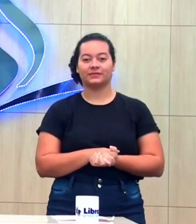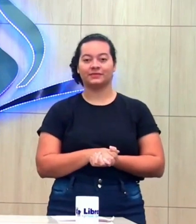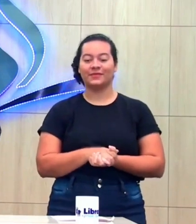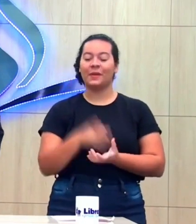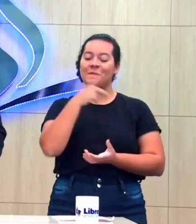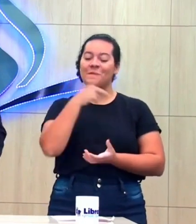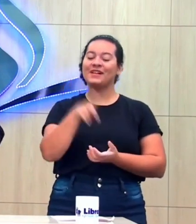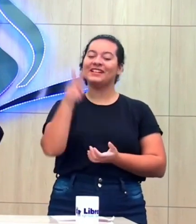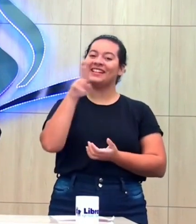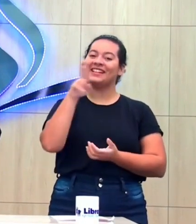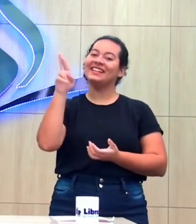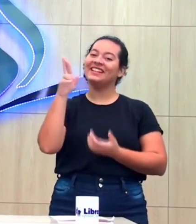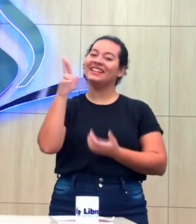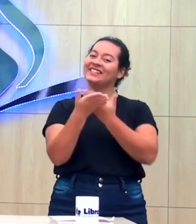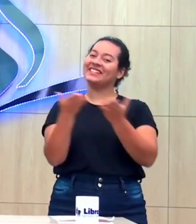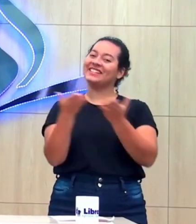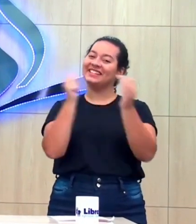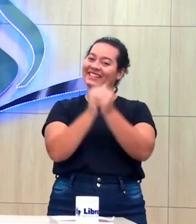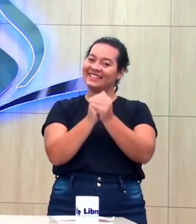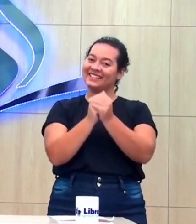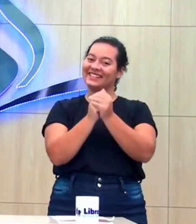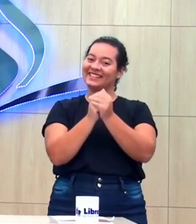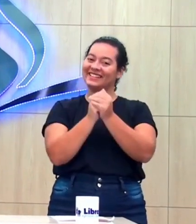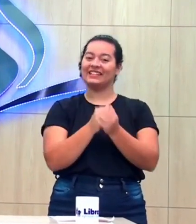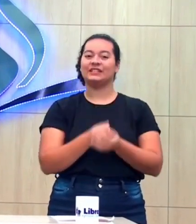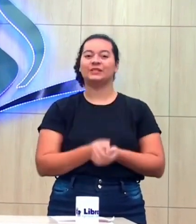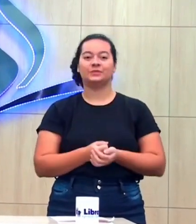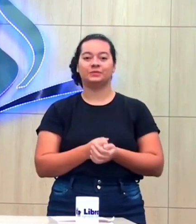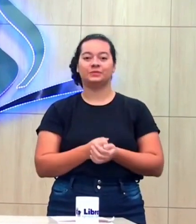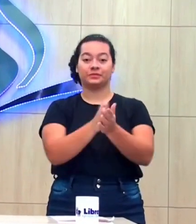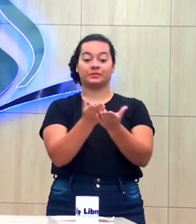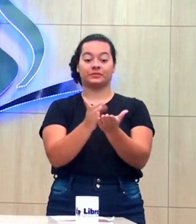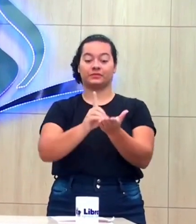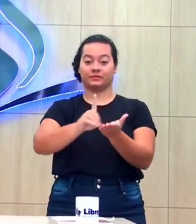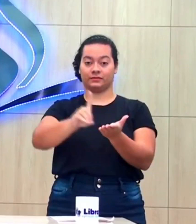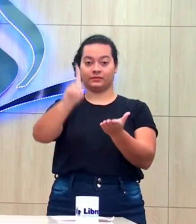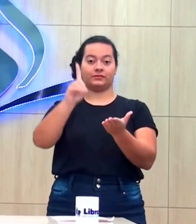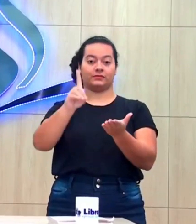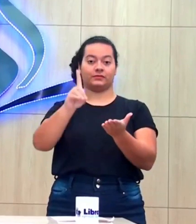A paz do Senhor Jesus. Vamos ler um texto,